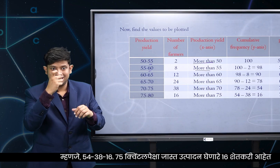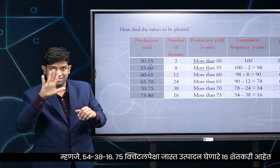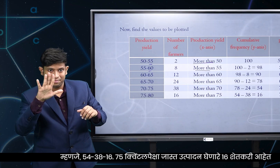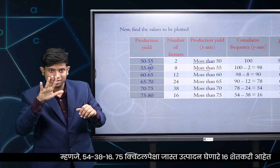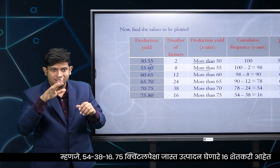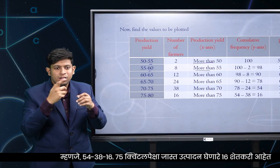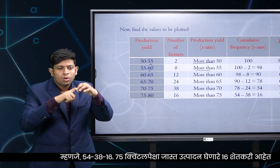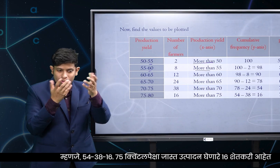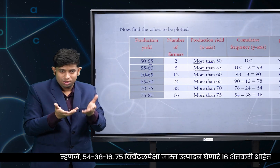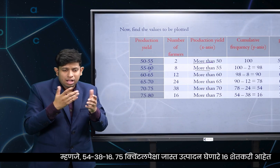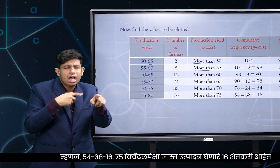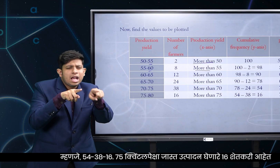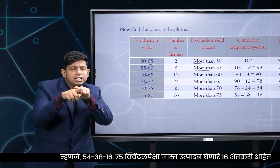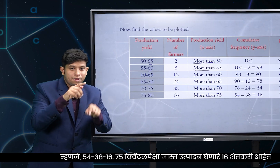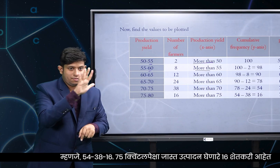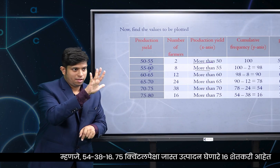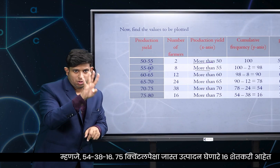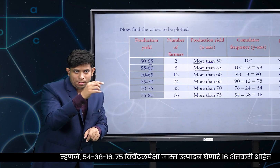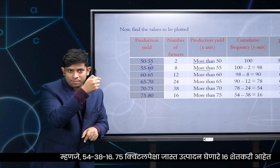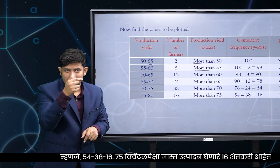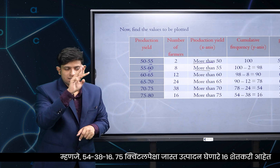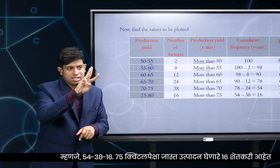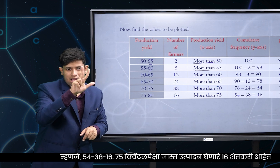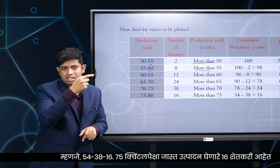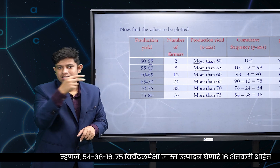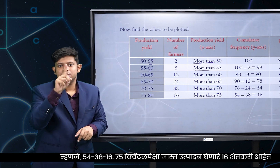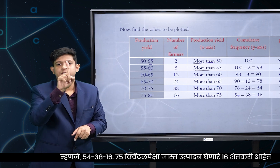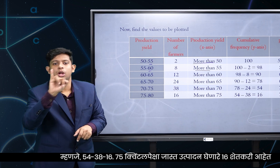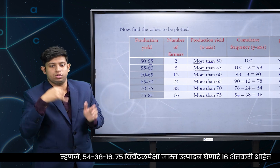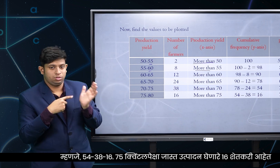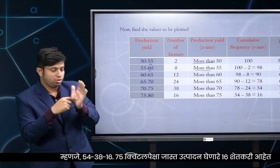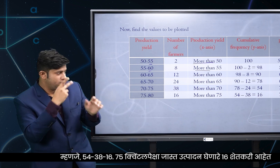54-38-16. 75 क्विंटलपेक्षा जास्त उत्पादन घेणारे 16 शेतकरी आहेत.